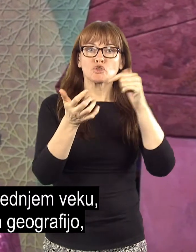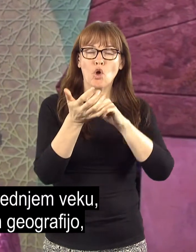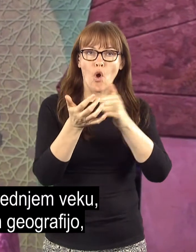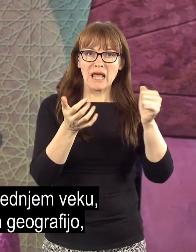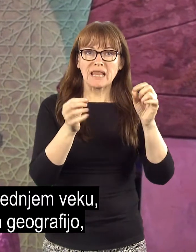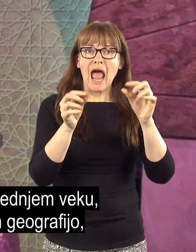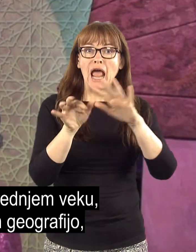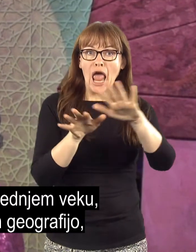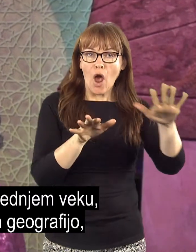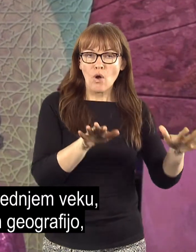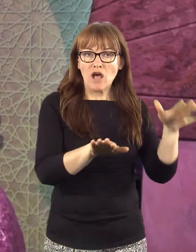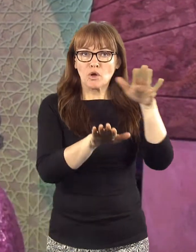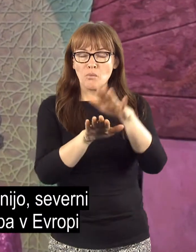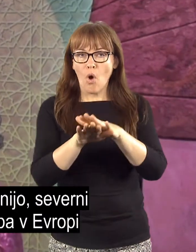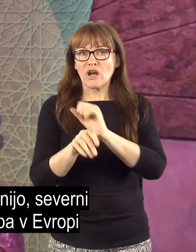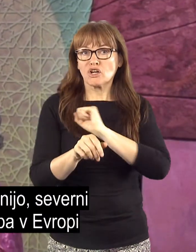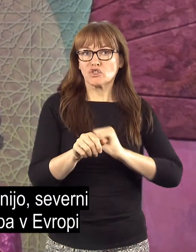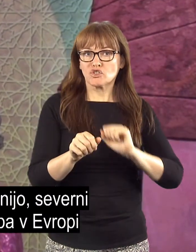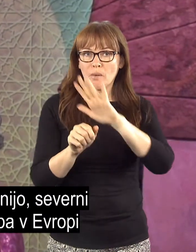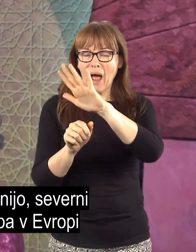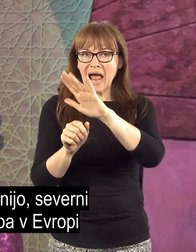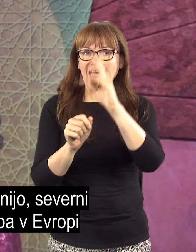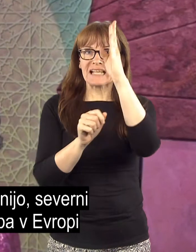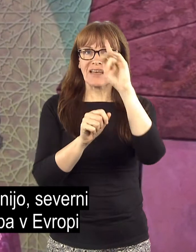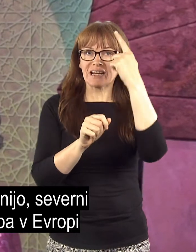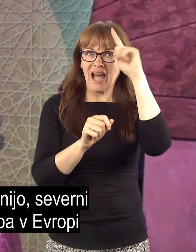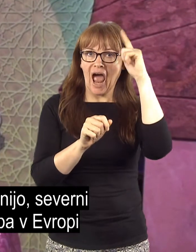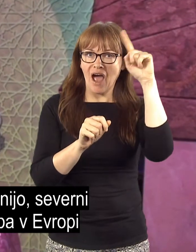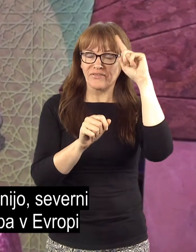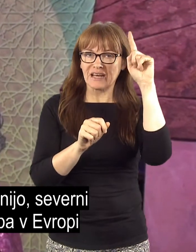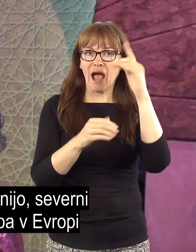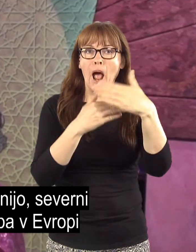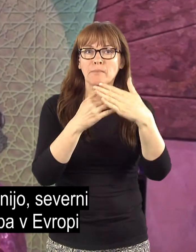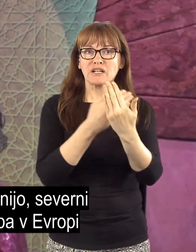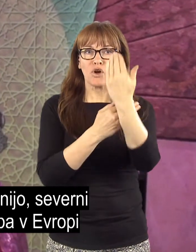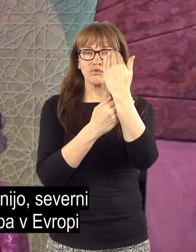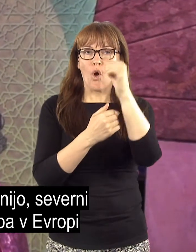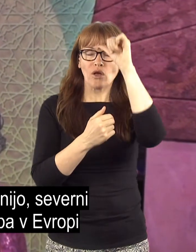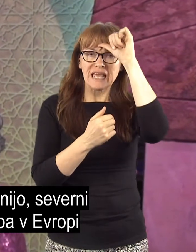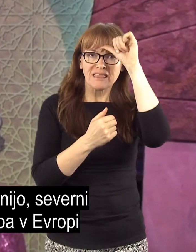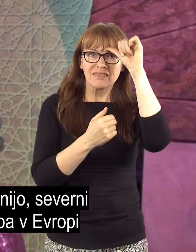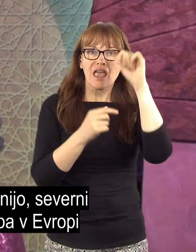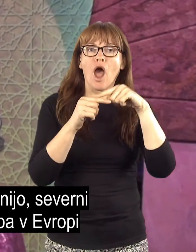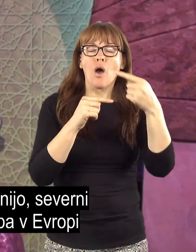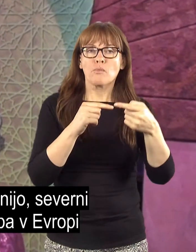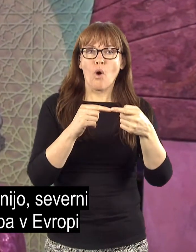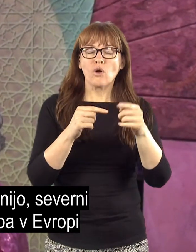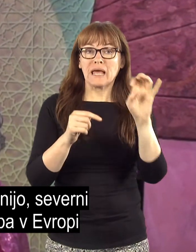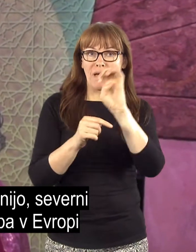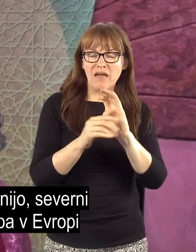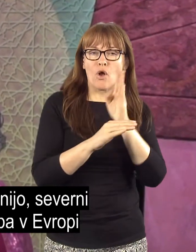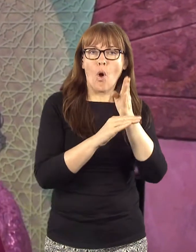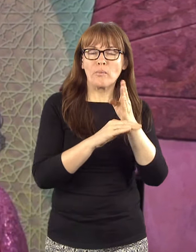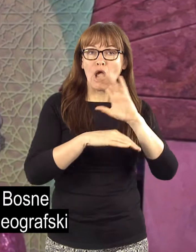in ki geografsko pokriva Španijo, severni del Afrike, Bližnji vzhod, Indijo, potem pa v